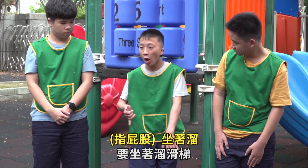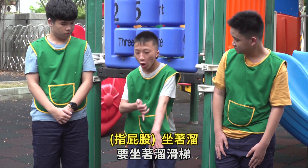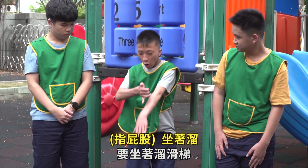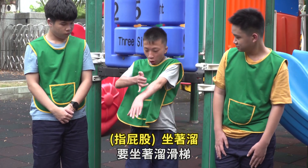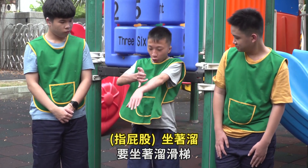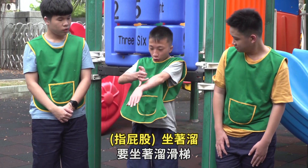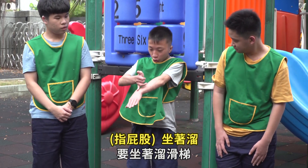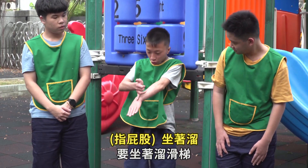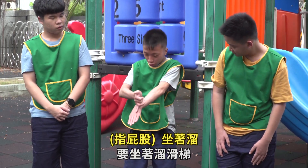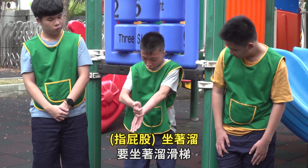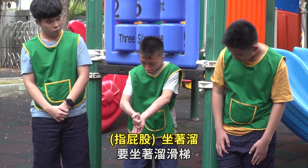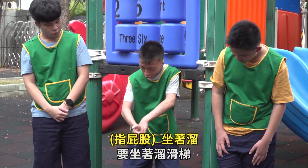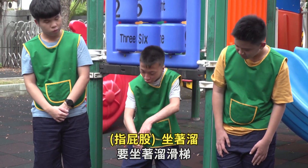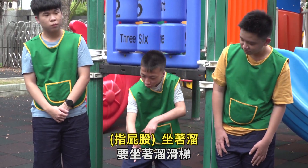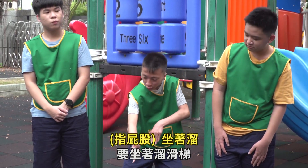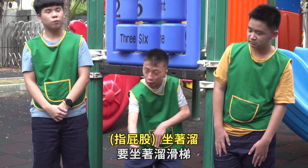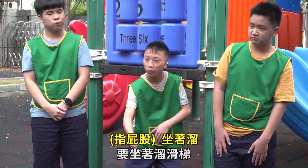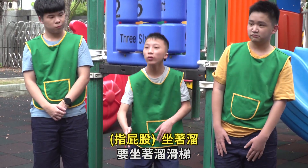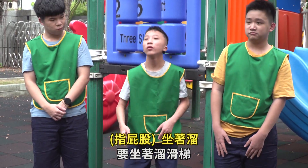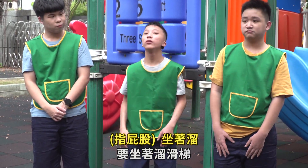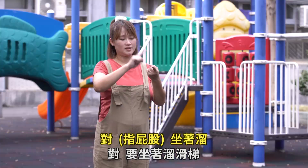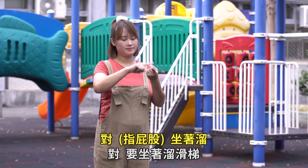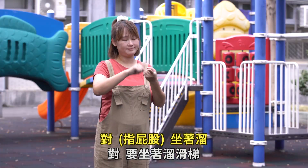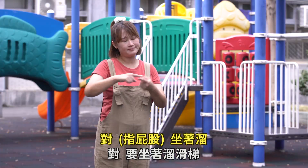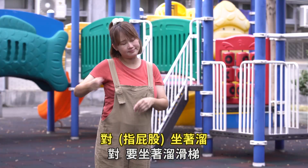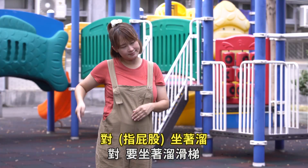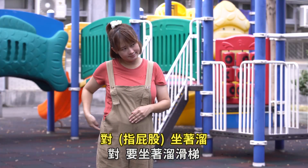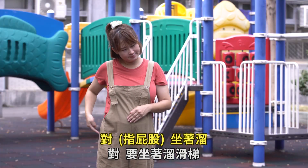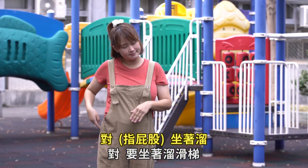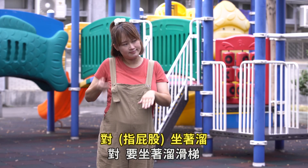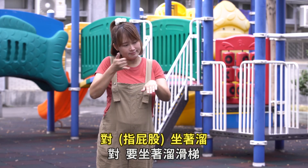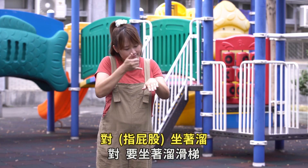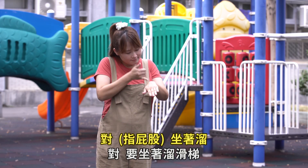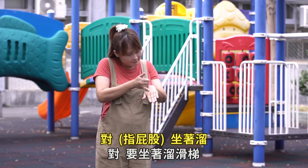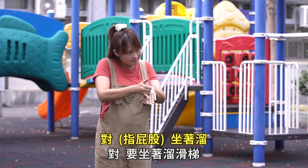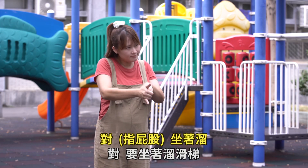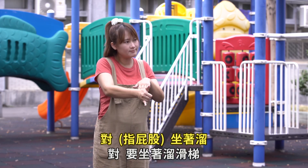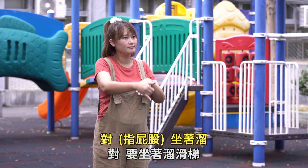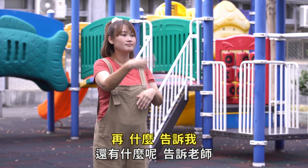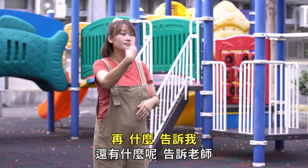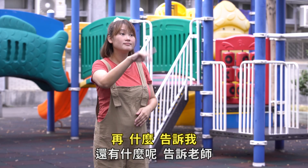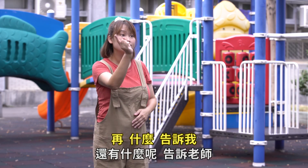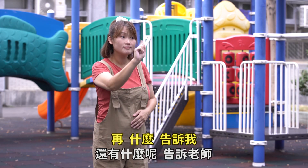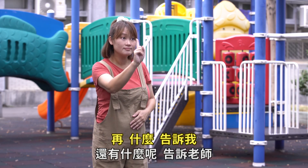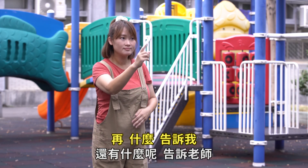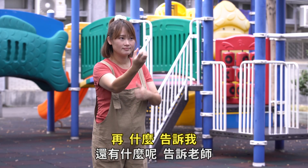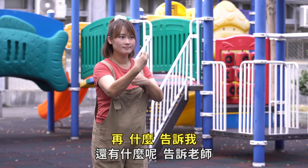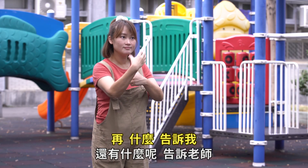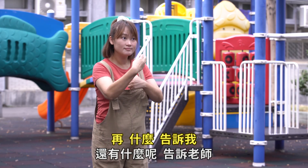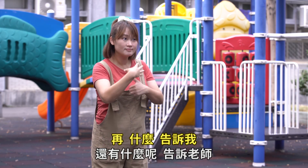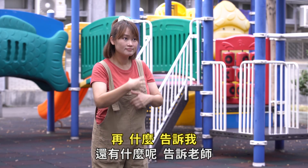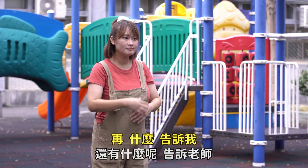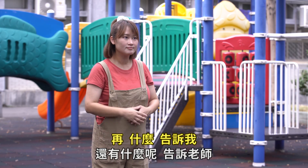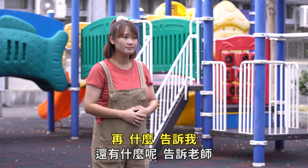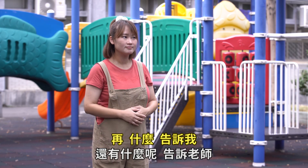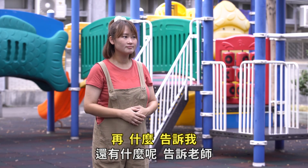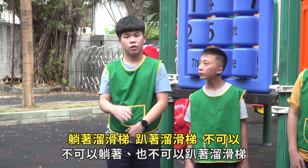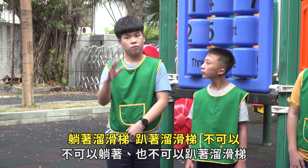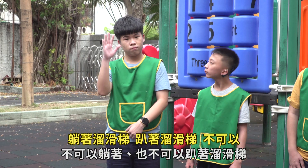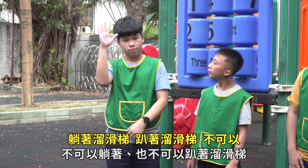着溜滑梯。 对，要坐着溜滑梯。还有什么呢？告诉老师。